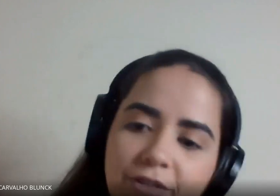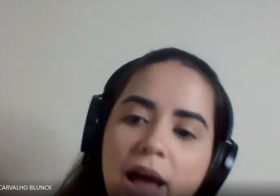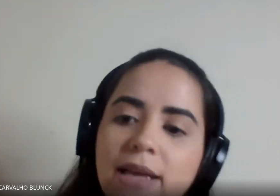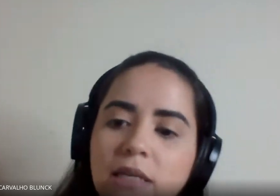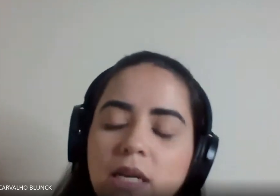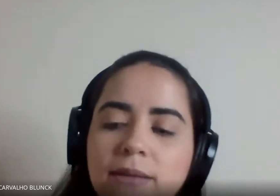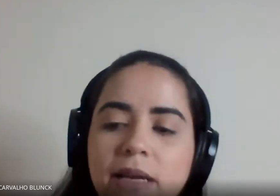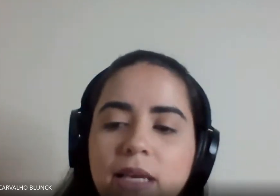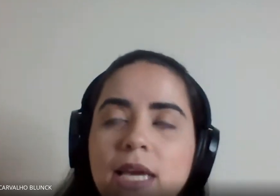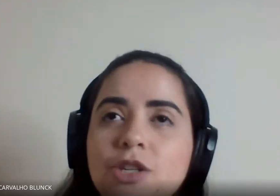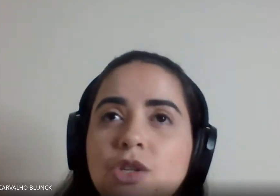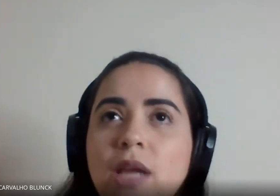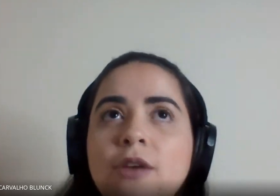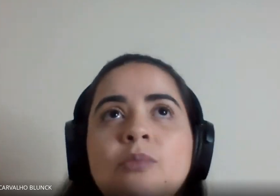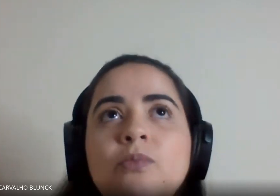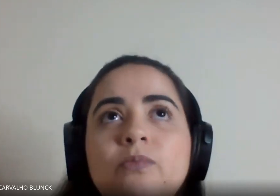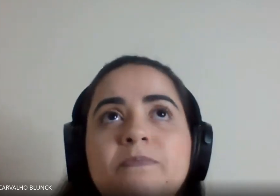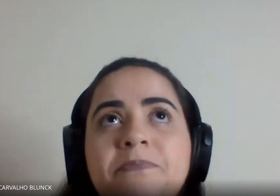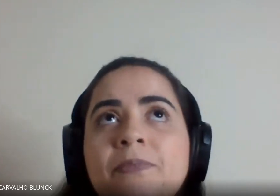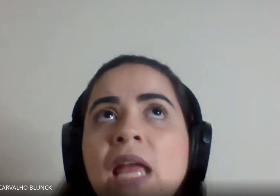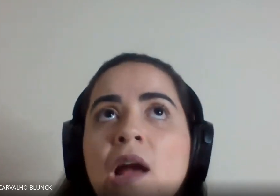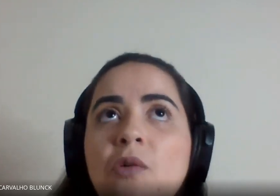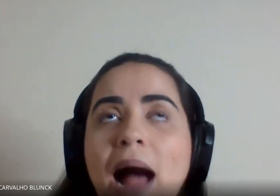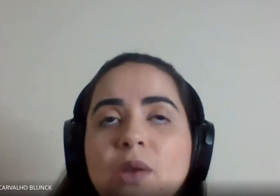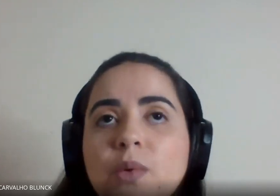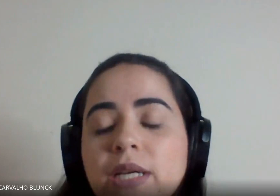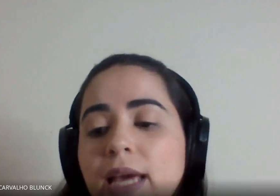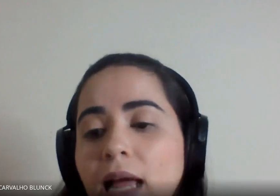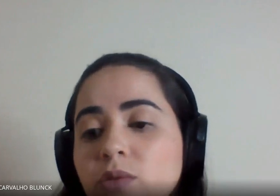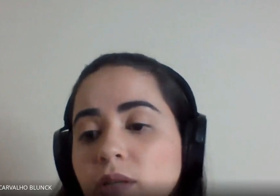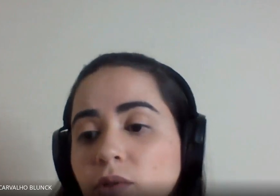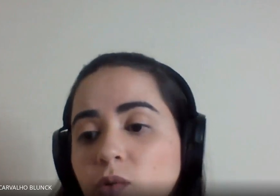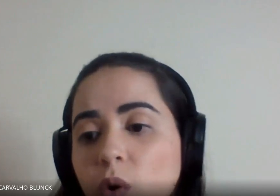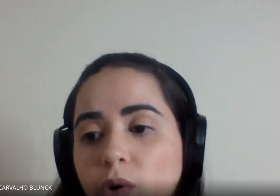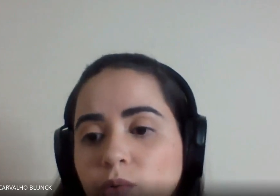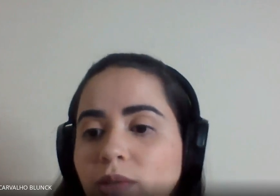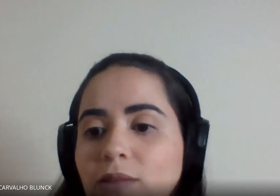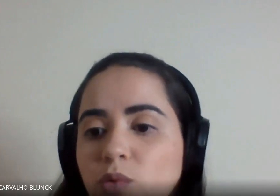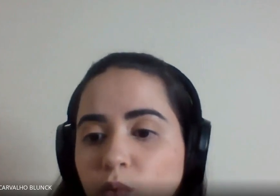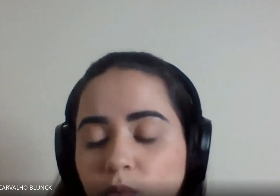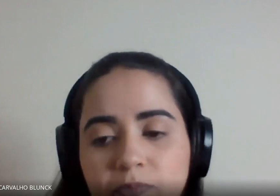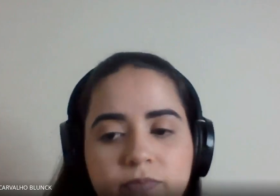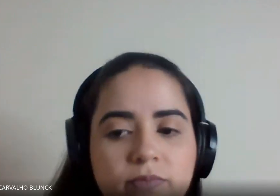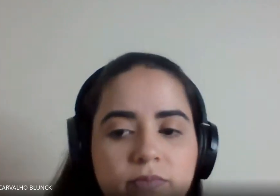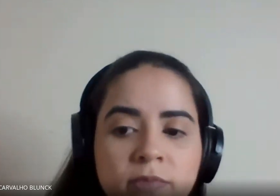e levar essa criança. Aqui a gente tem uma aluna que é lá do Santo Antônio, do